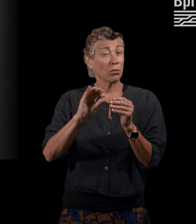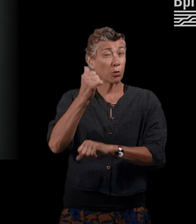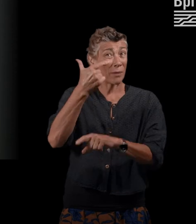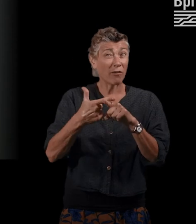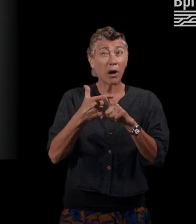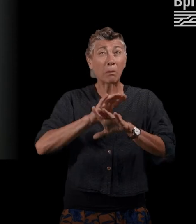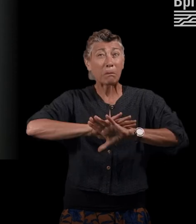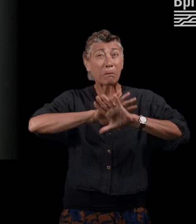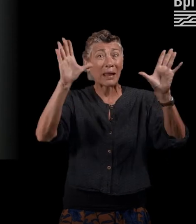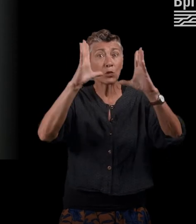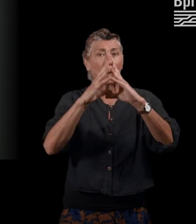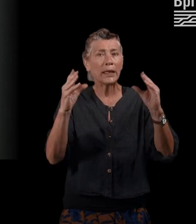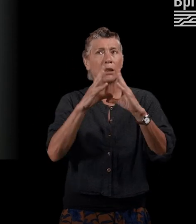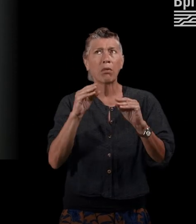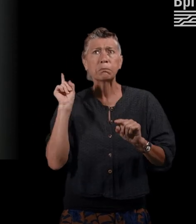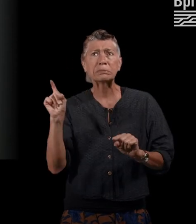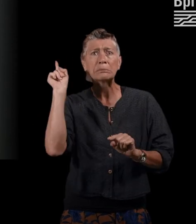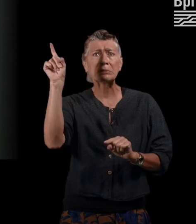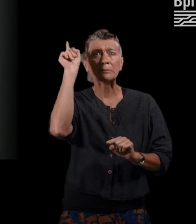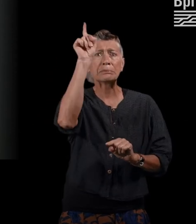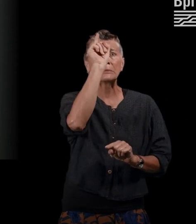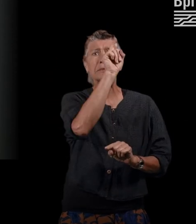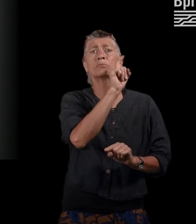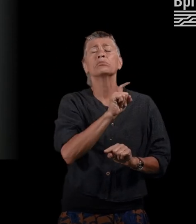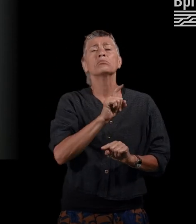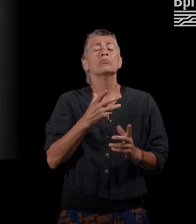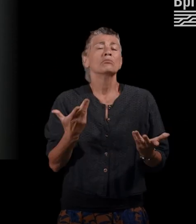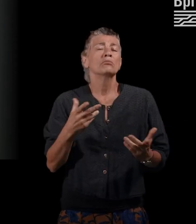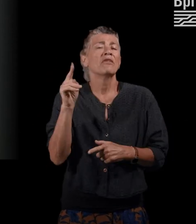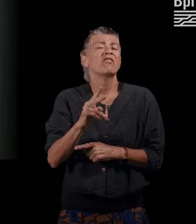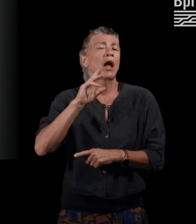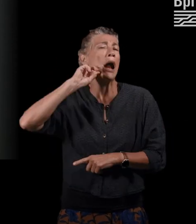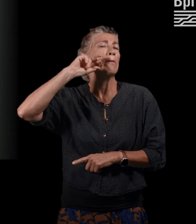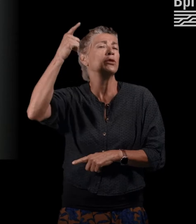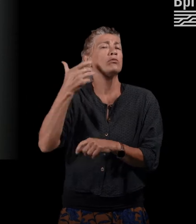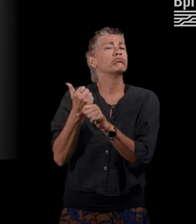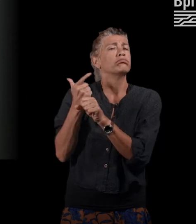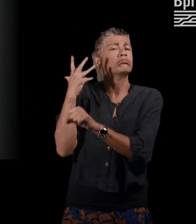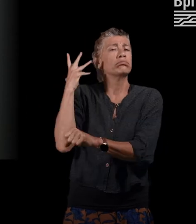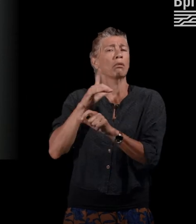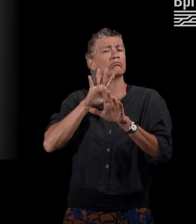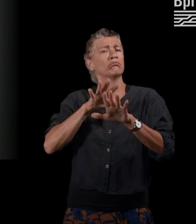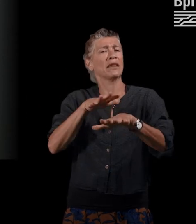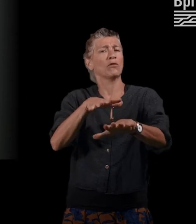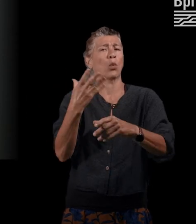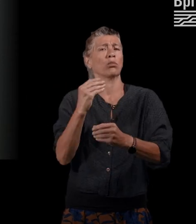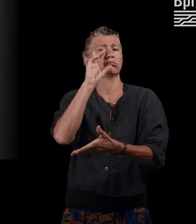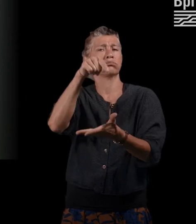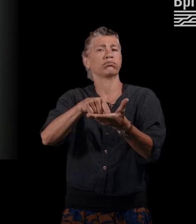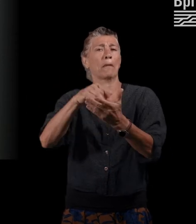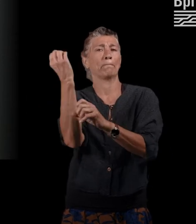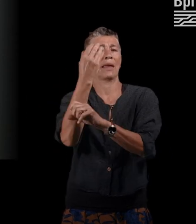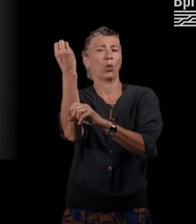Liban. Les révolutions ou les grandes manifestations précédentes avaient lieu à Beyrouth, dans la